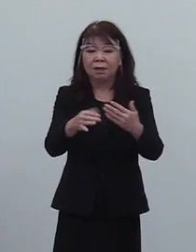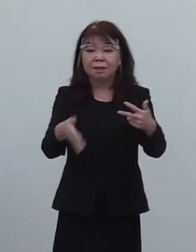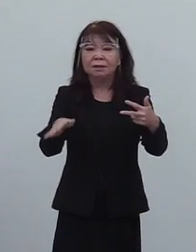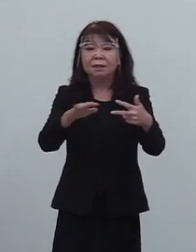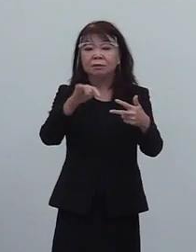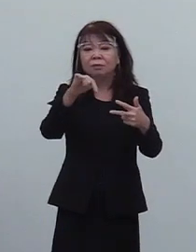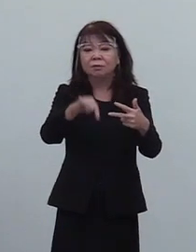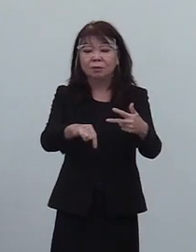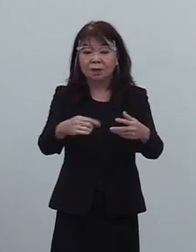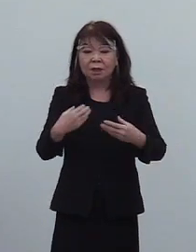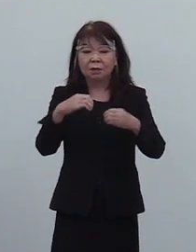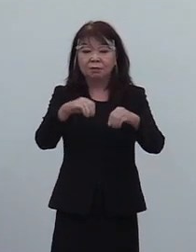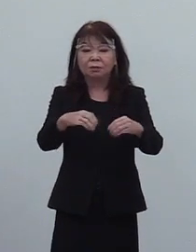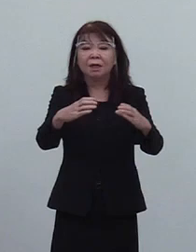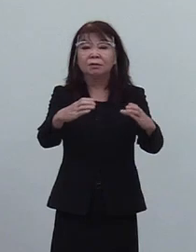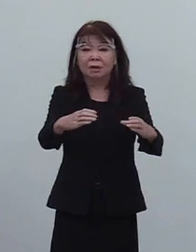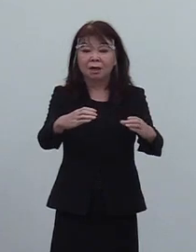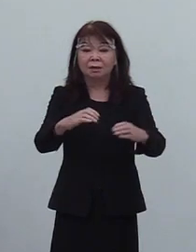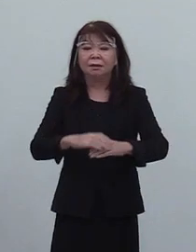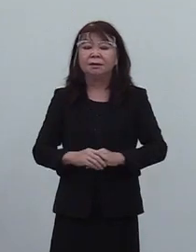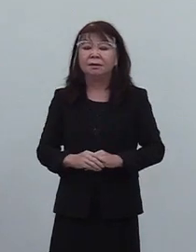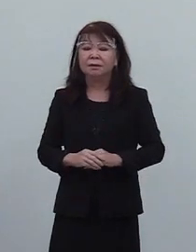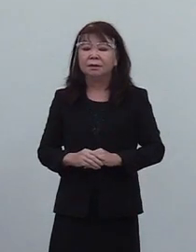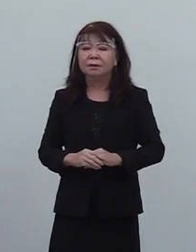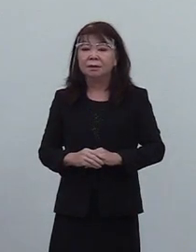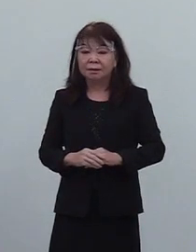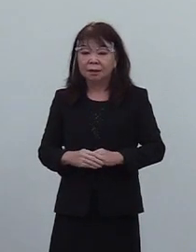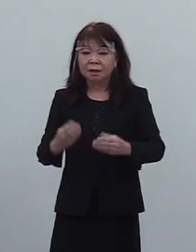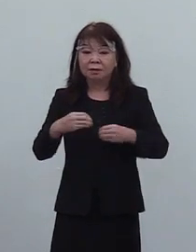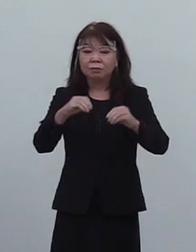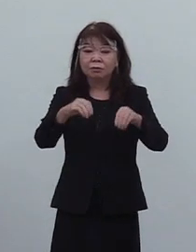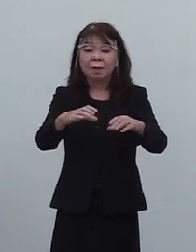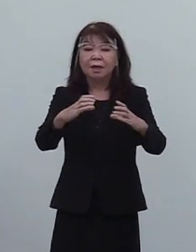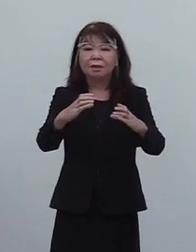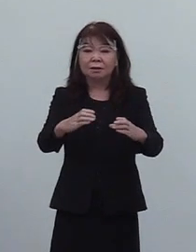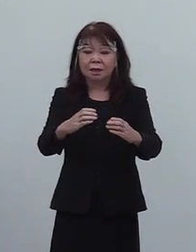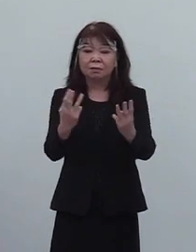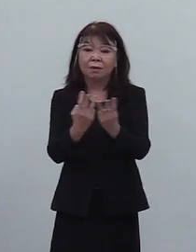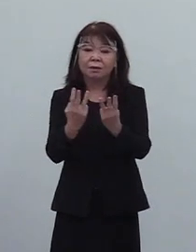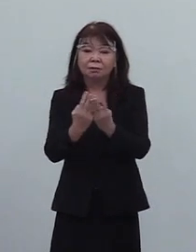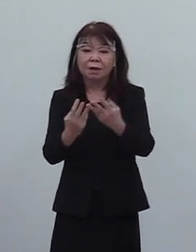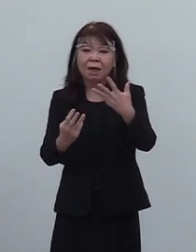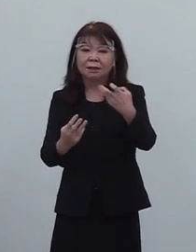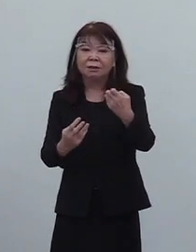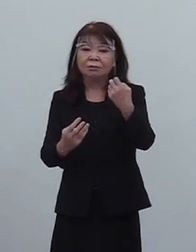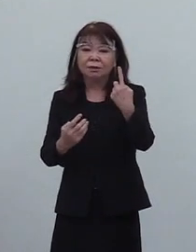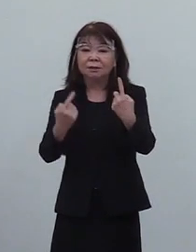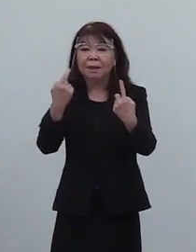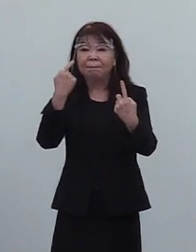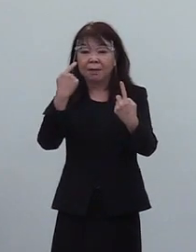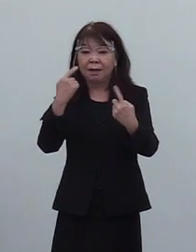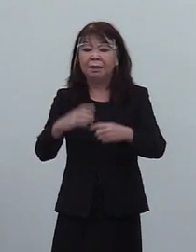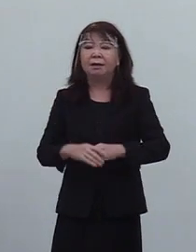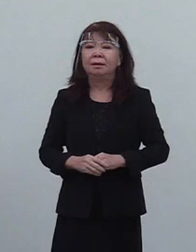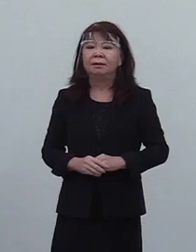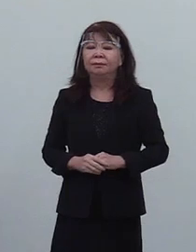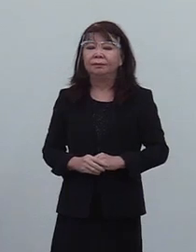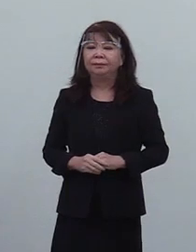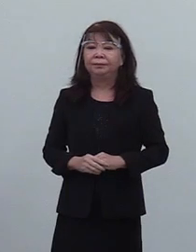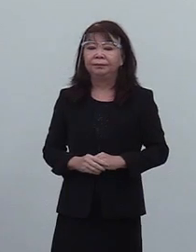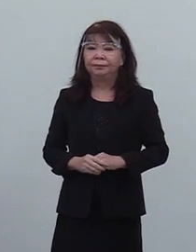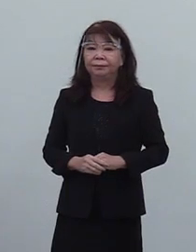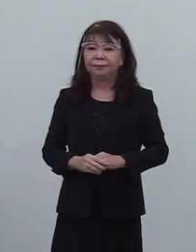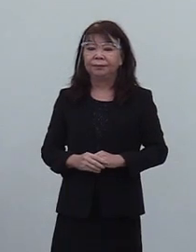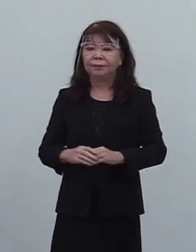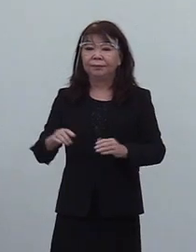スターでございます。県内では81例目のクラスターになります。概要で